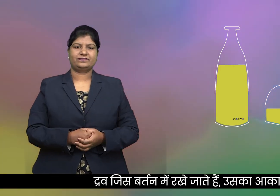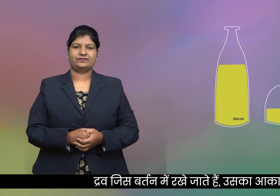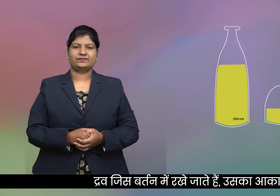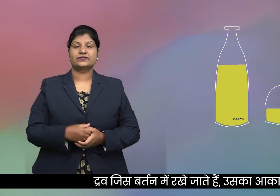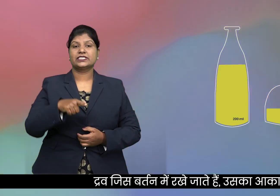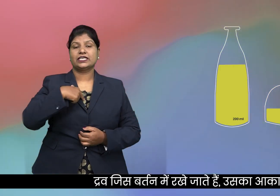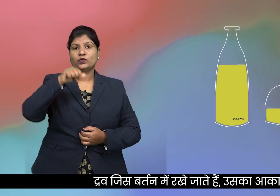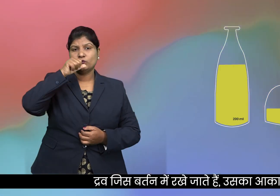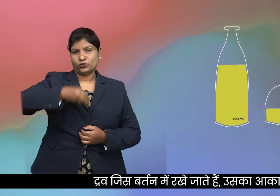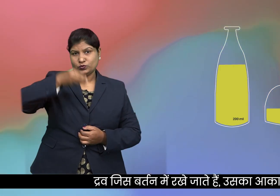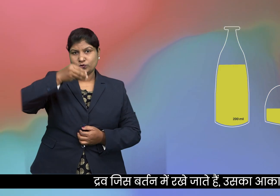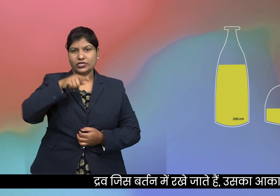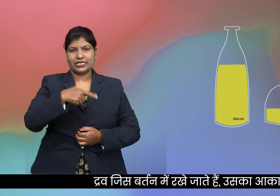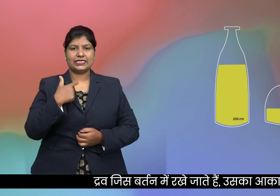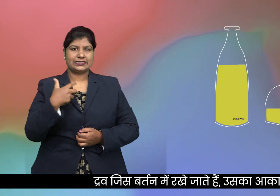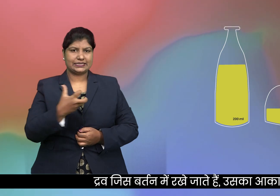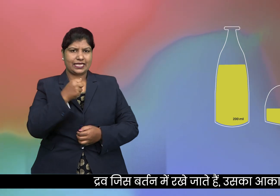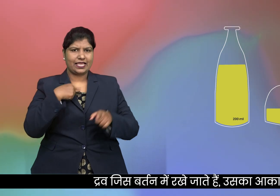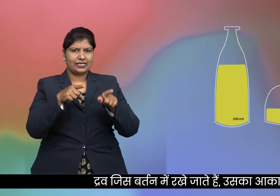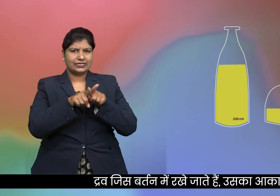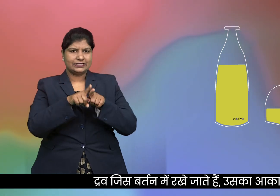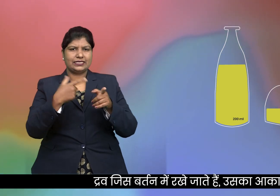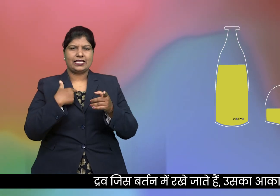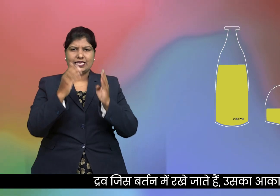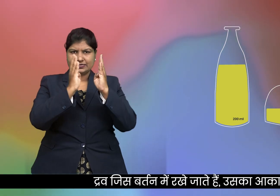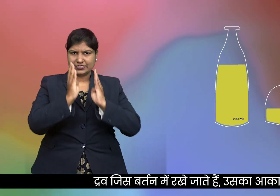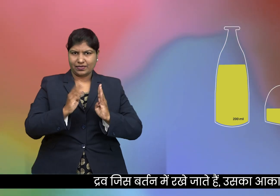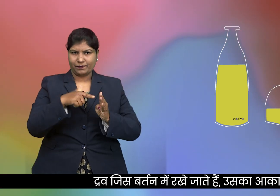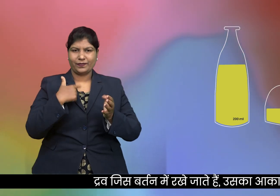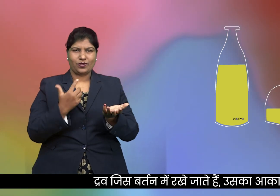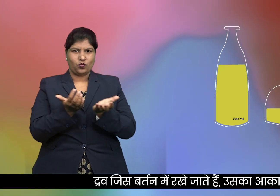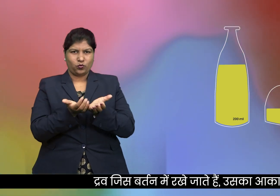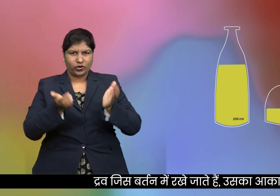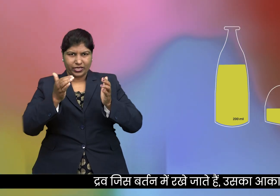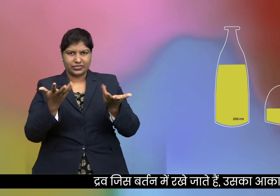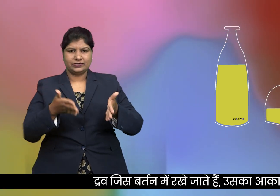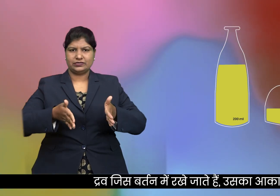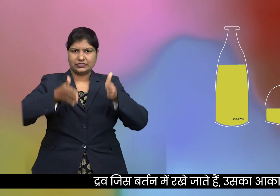द्रव जिस बर्तन में रखे जाते हैं उसका आकार ले लेते हैं।